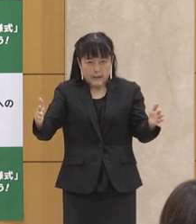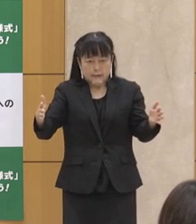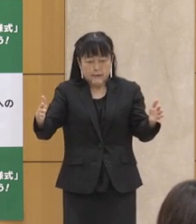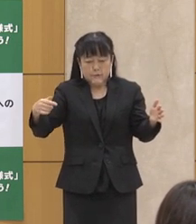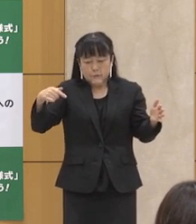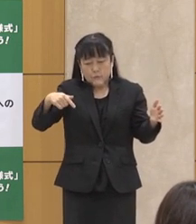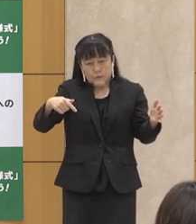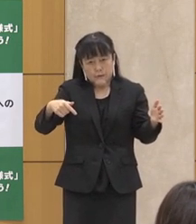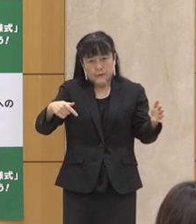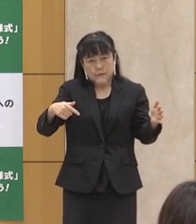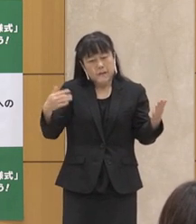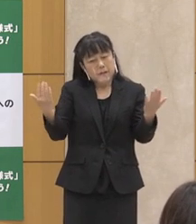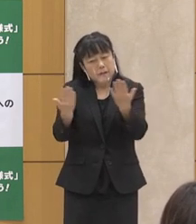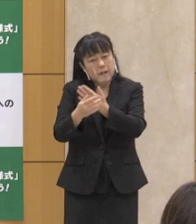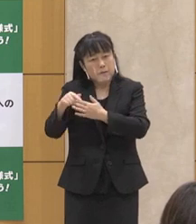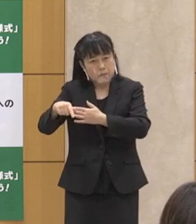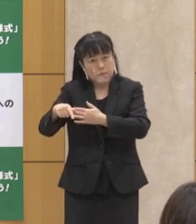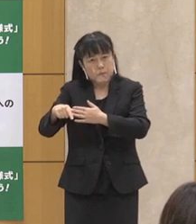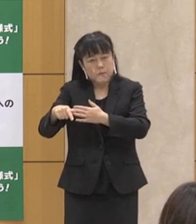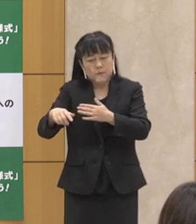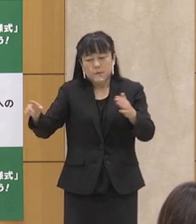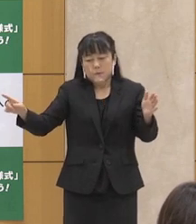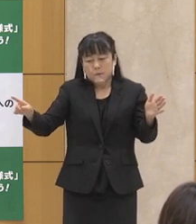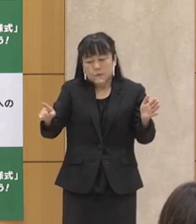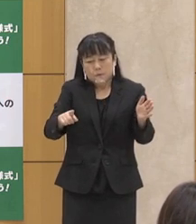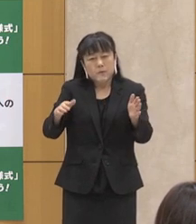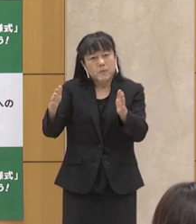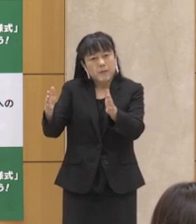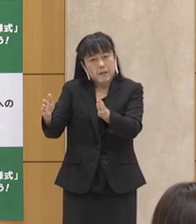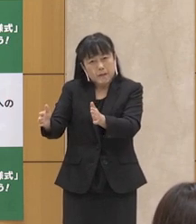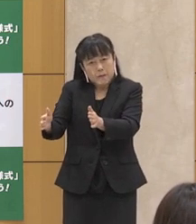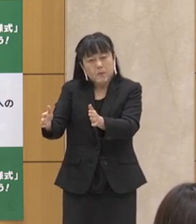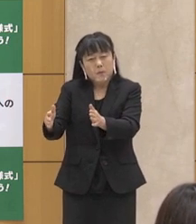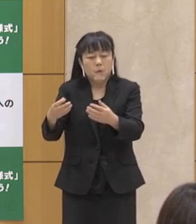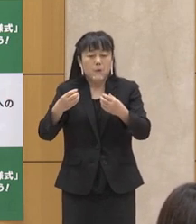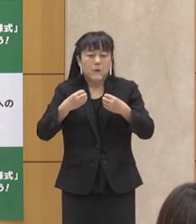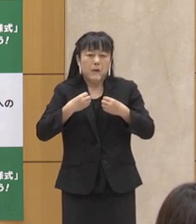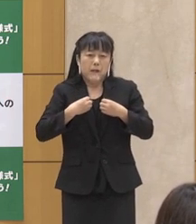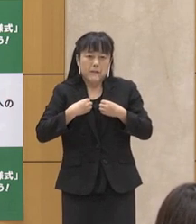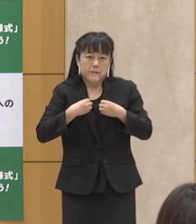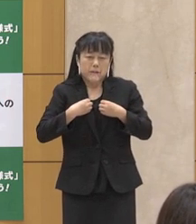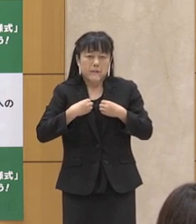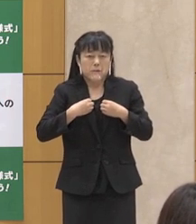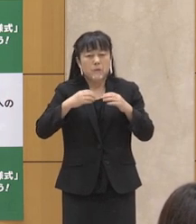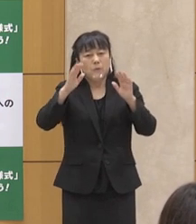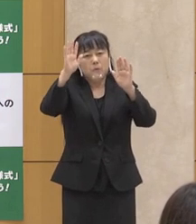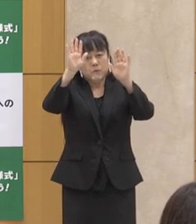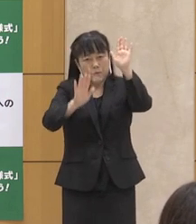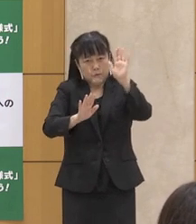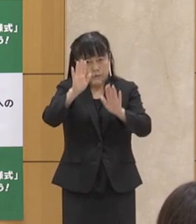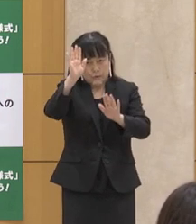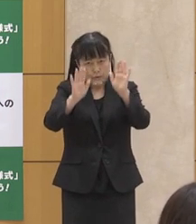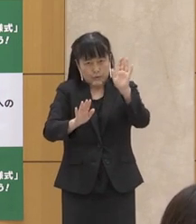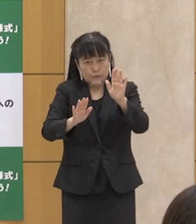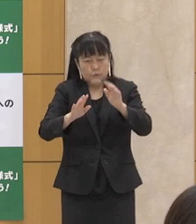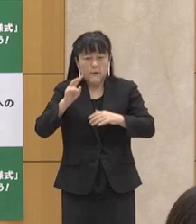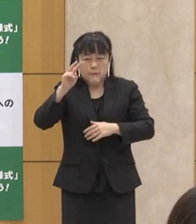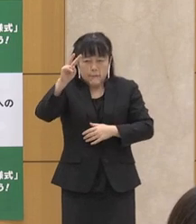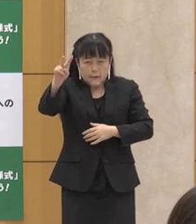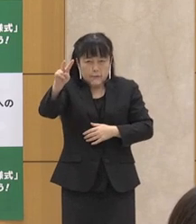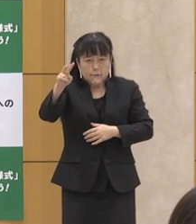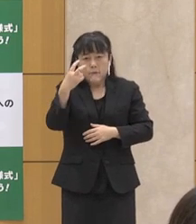ども、あそこに至るまでの感染状況とやはり注視していく必要があると思っています